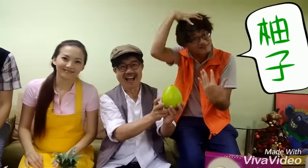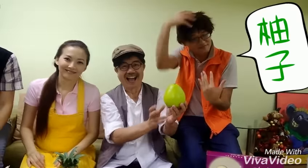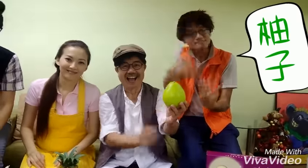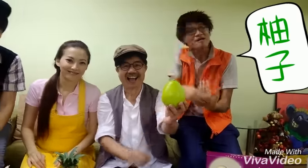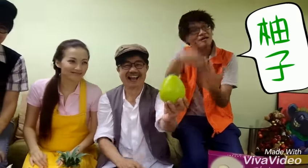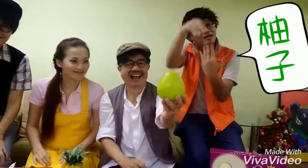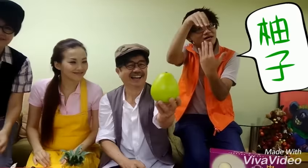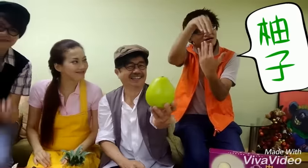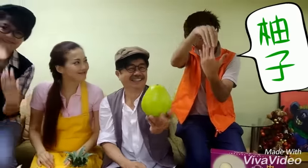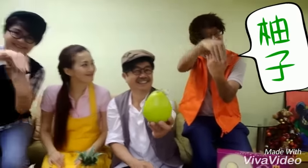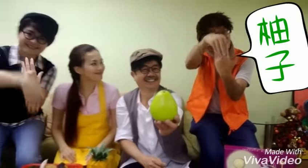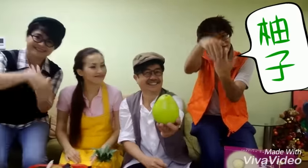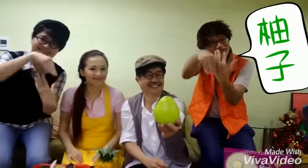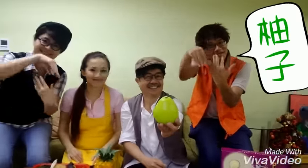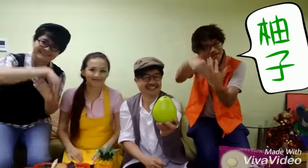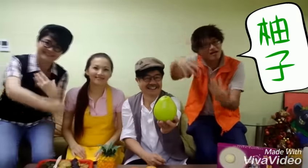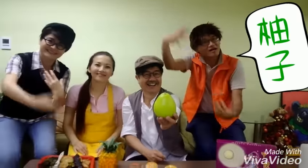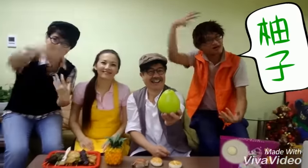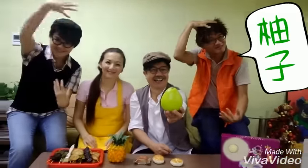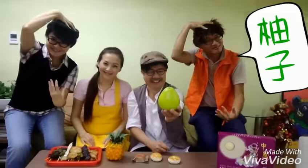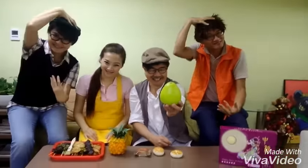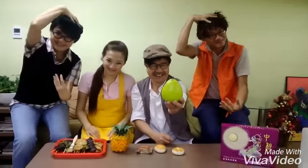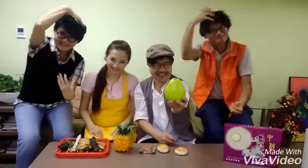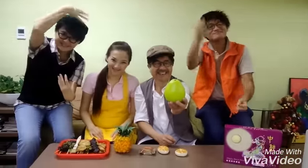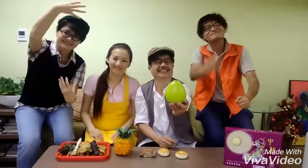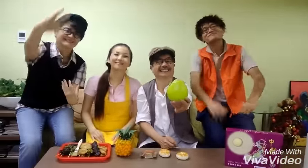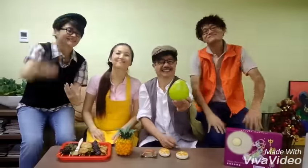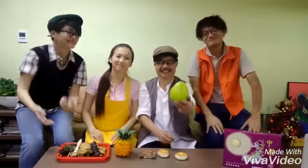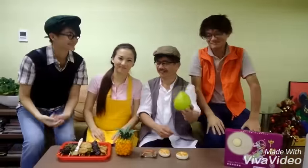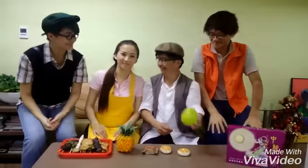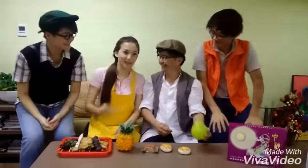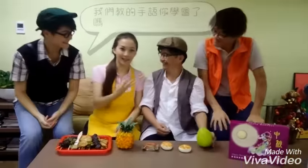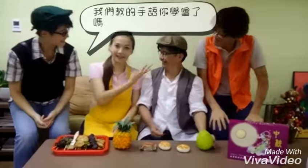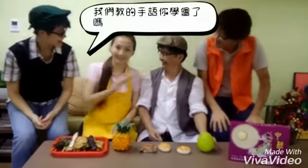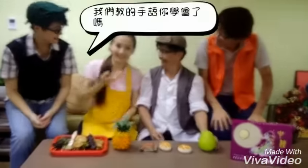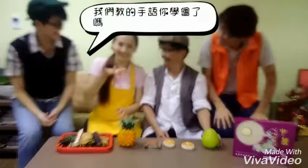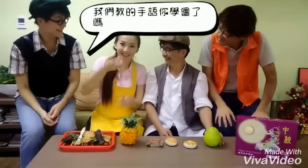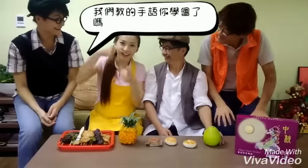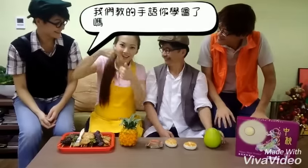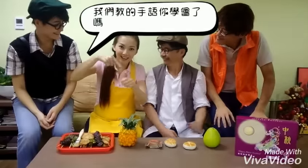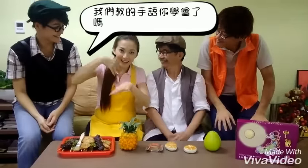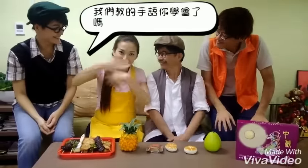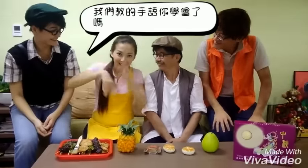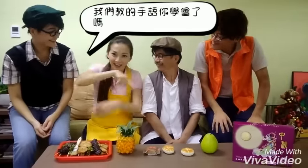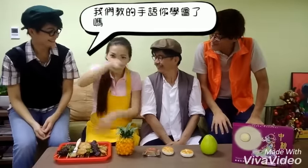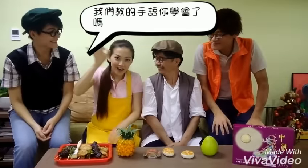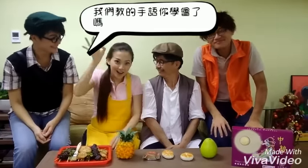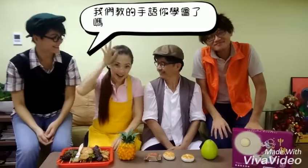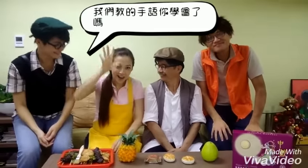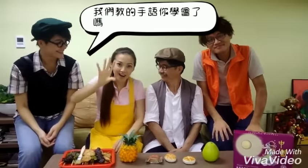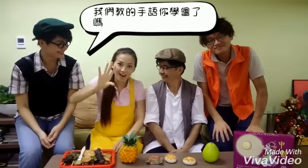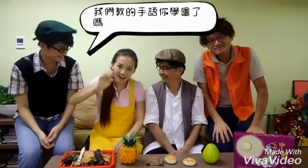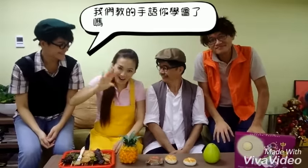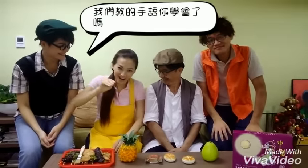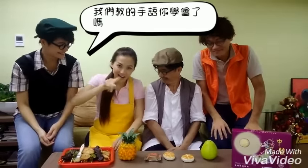戴在头上的柚子，柚子。好，我们四个刚刚教的手语，你们都学